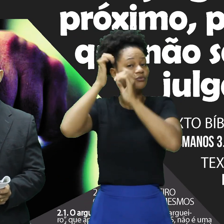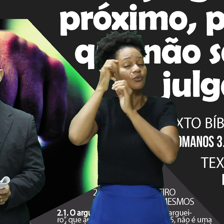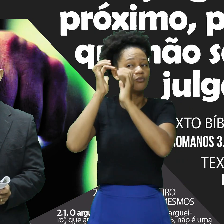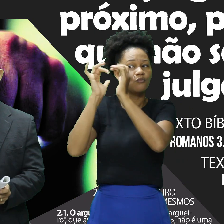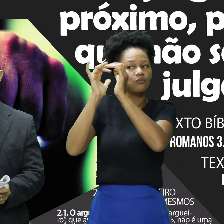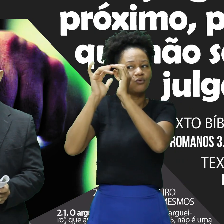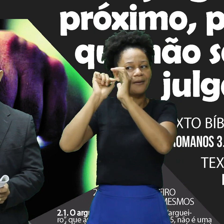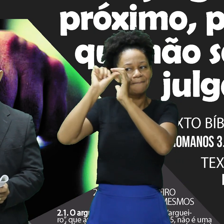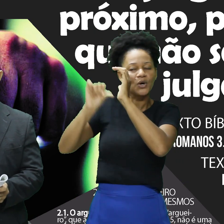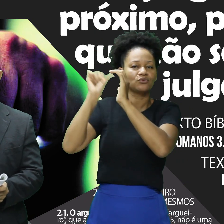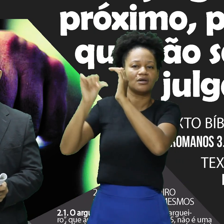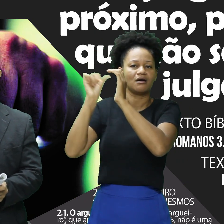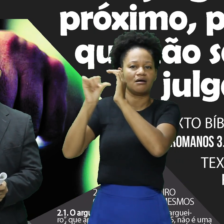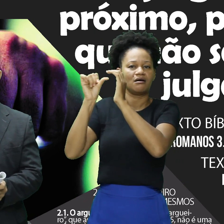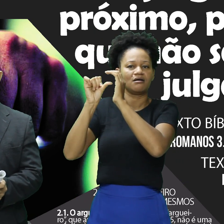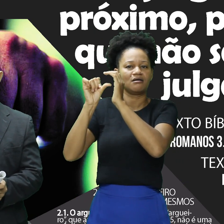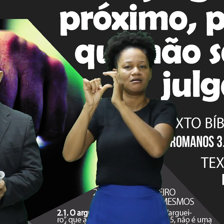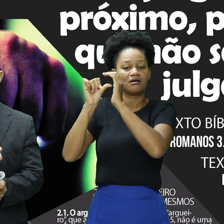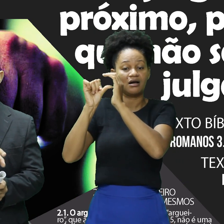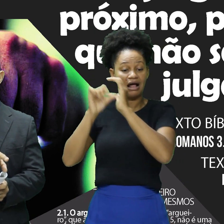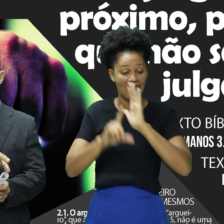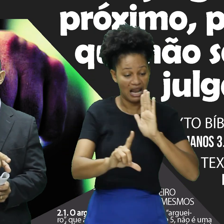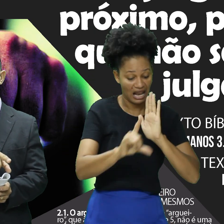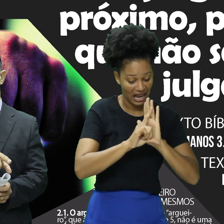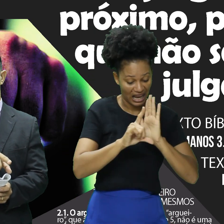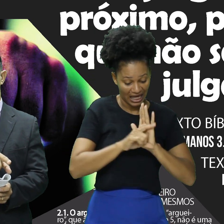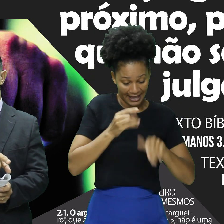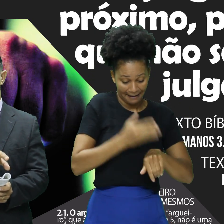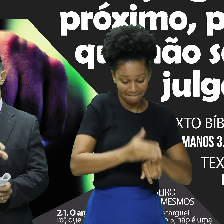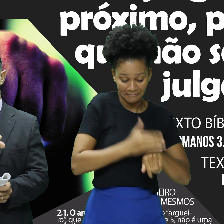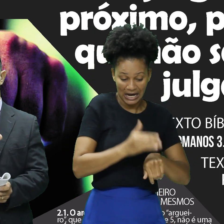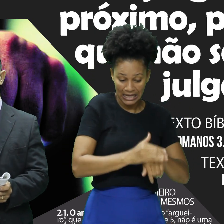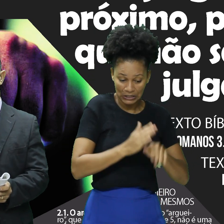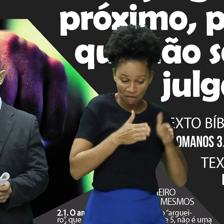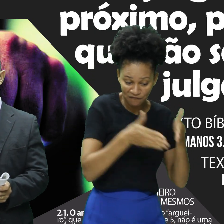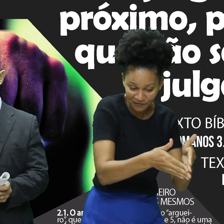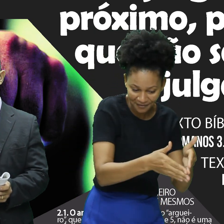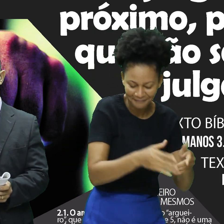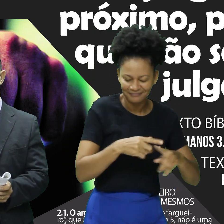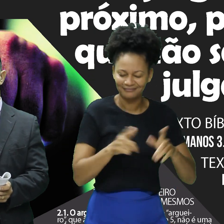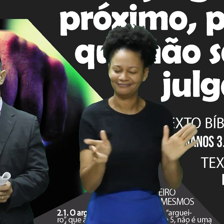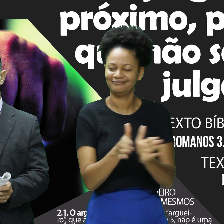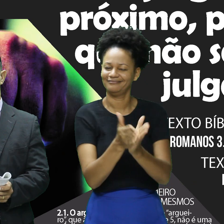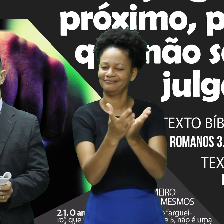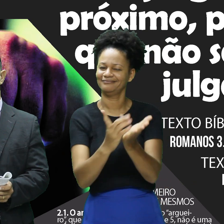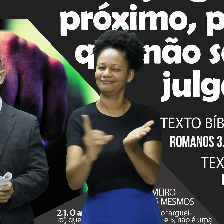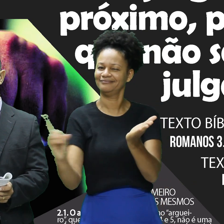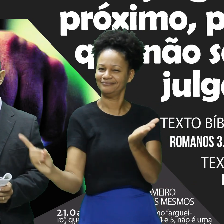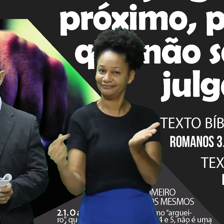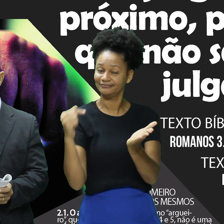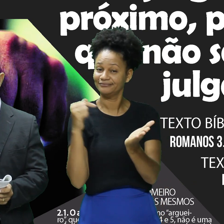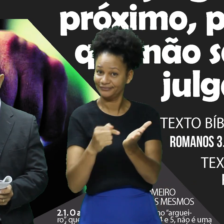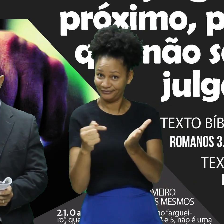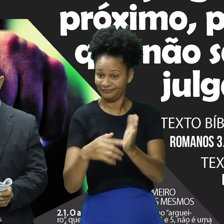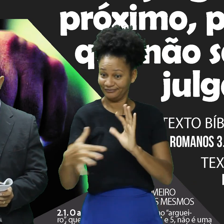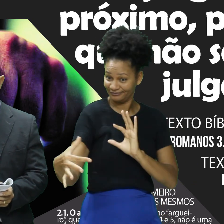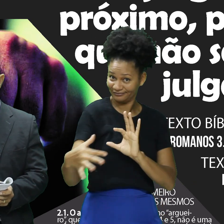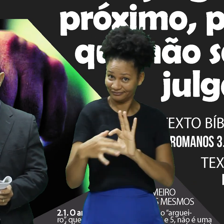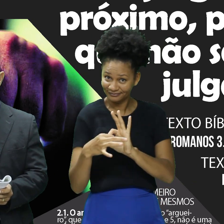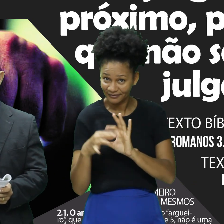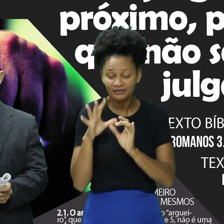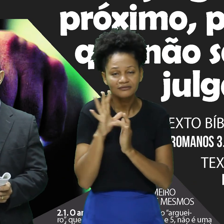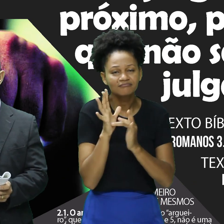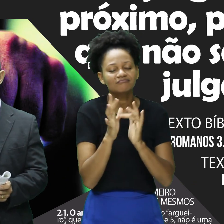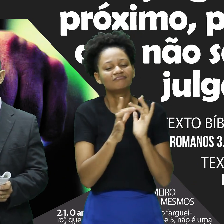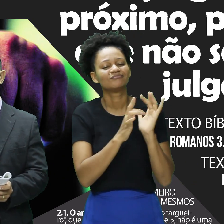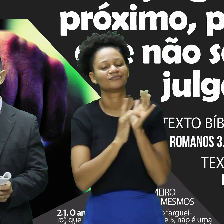ser mudado. A lei julga a prática, mas a palavra de Deus, através de Jesus,